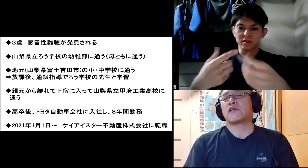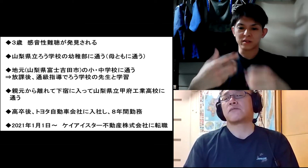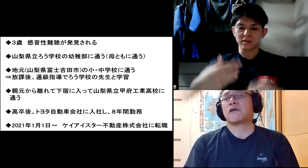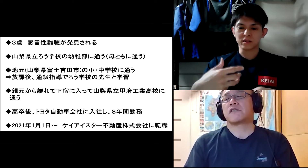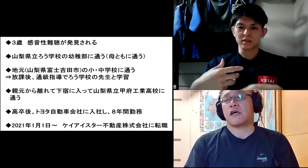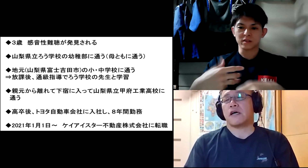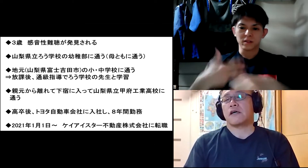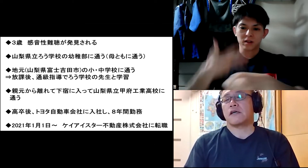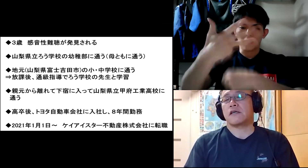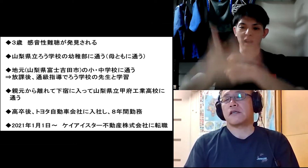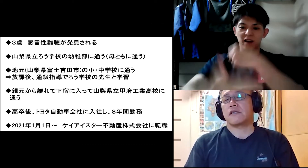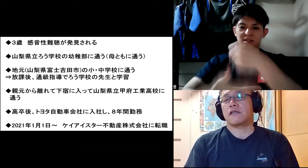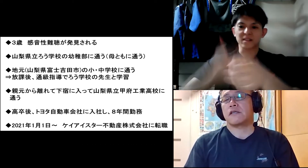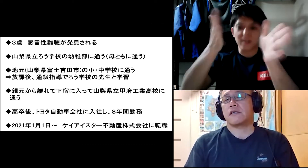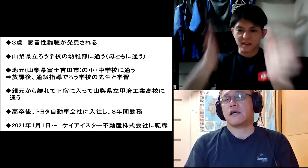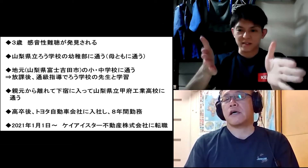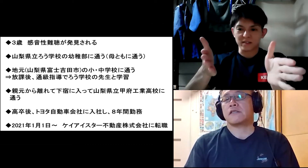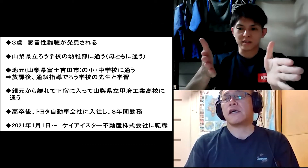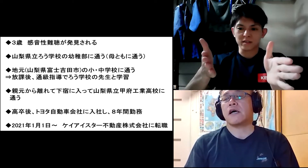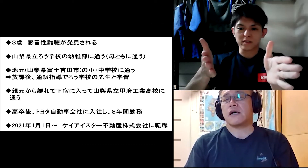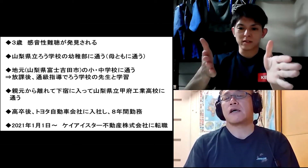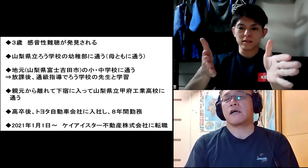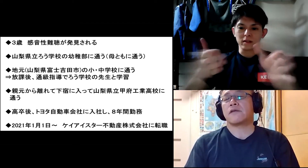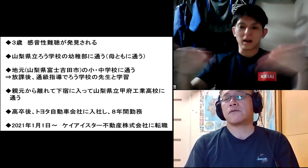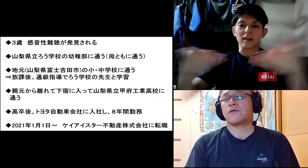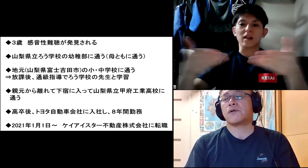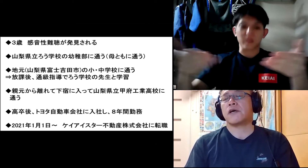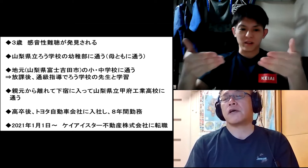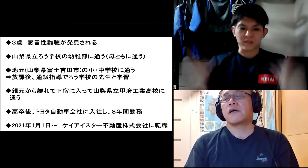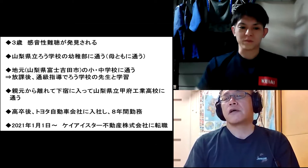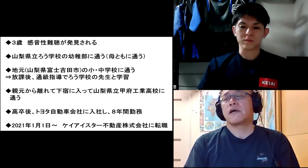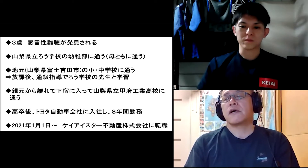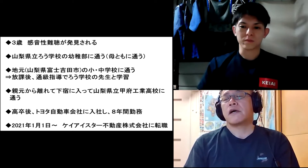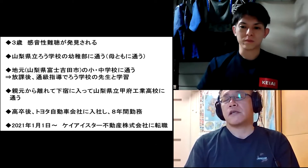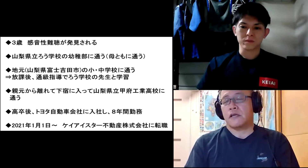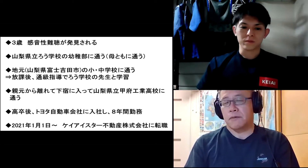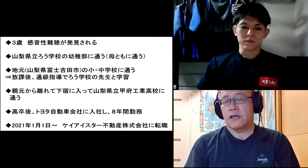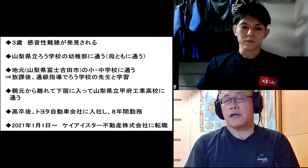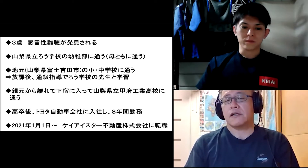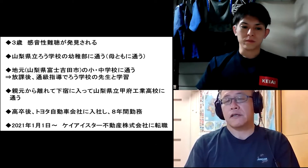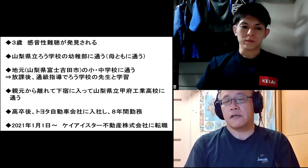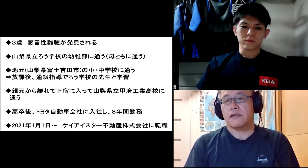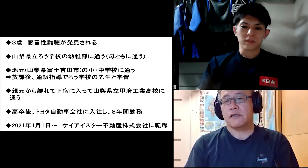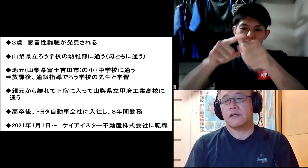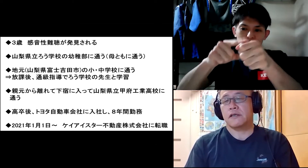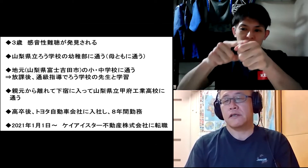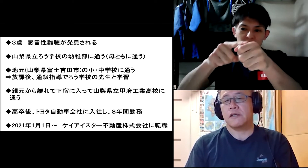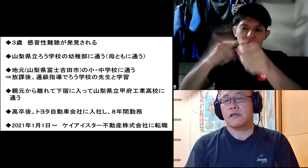入社しました。で、8年間そこで働きました。